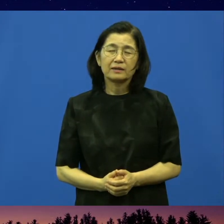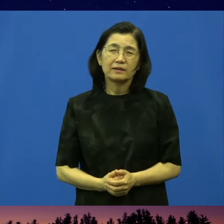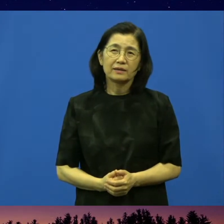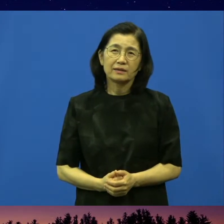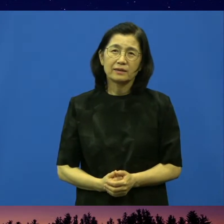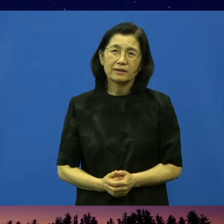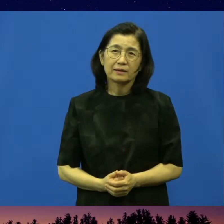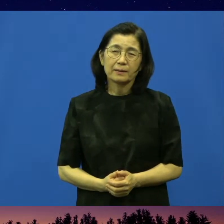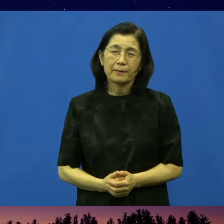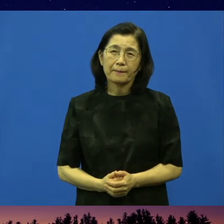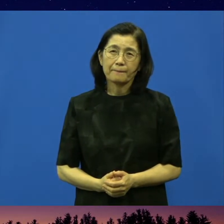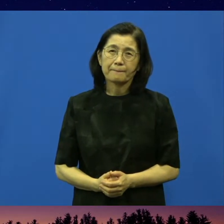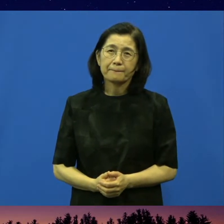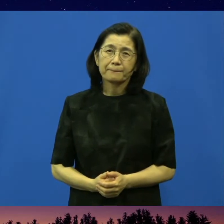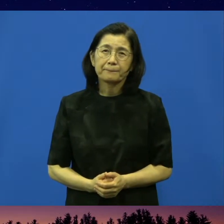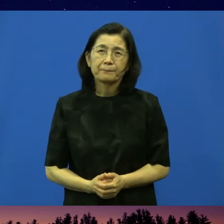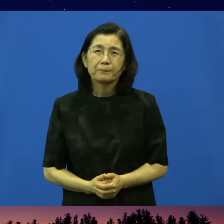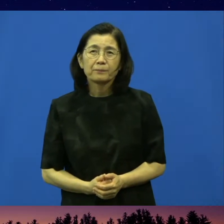때문에,